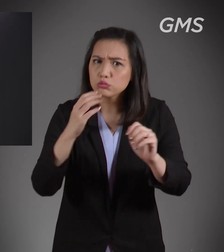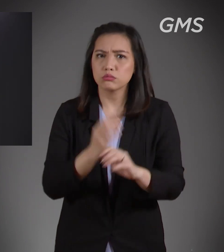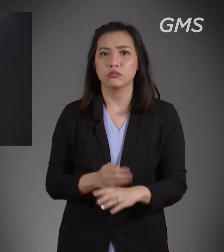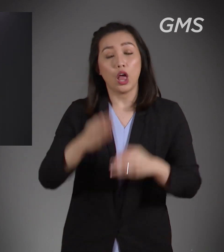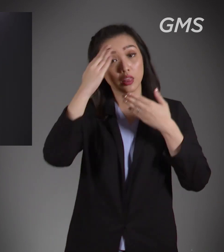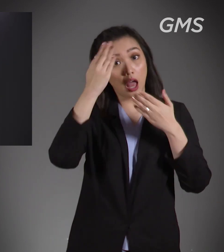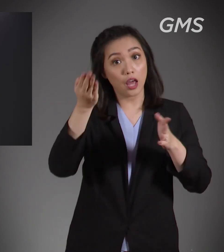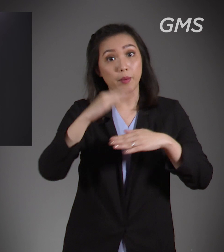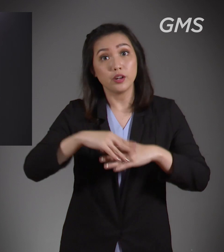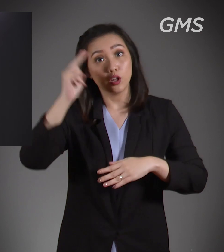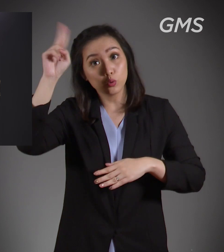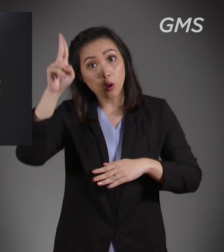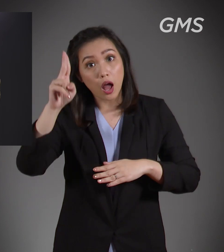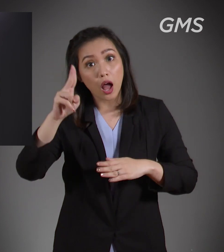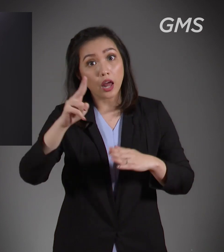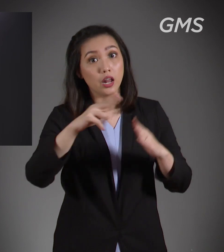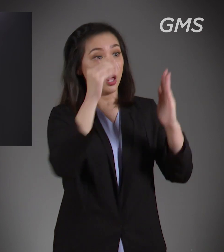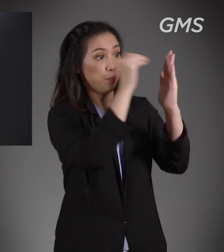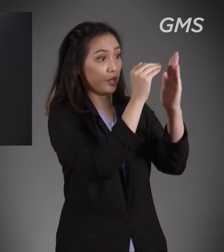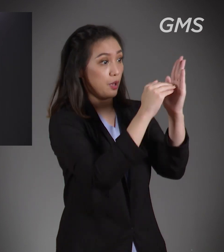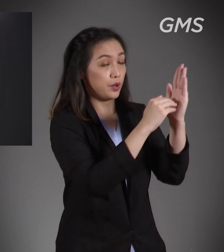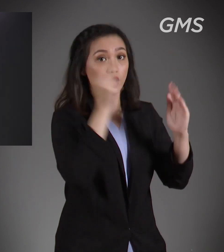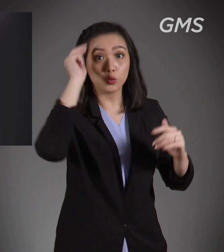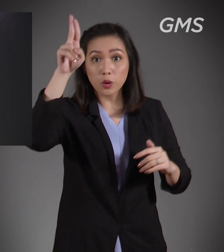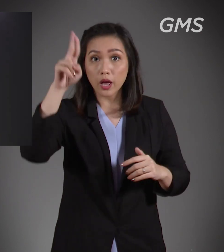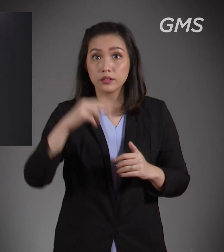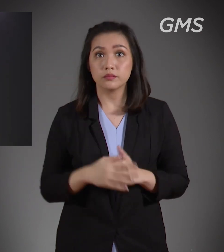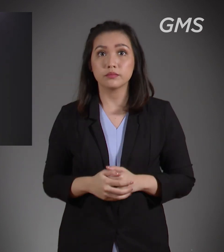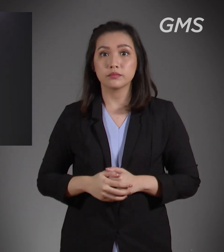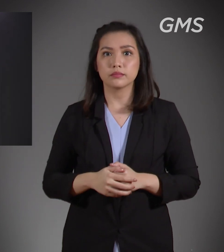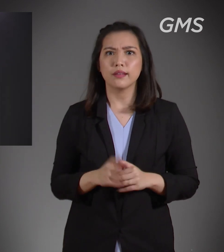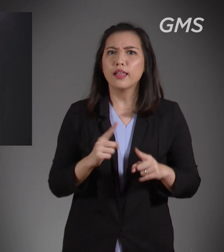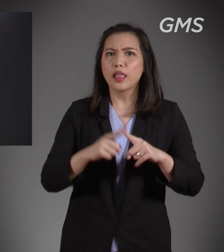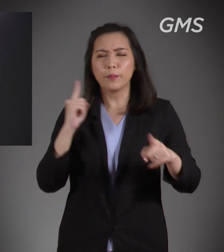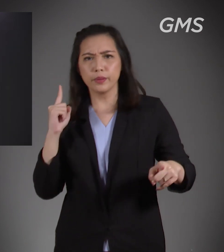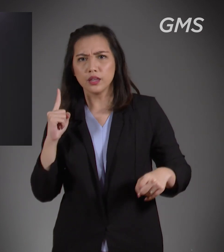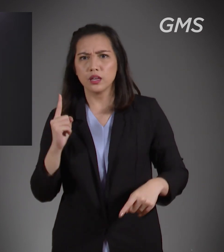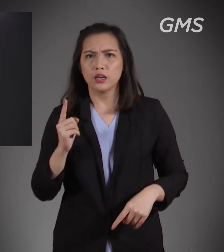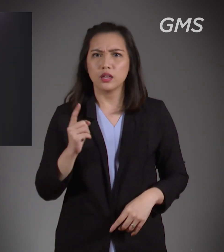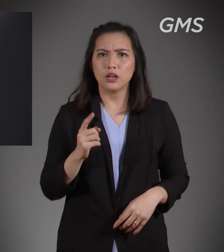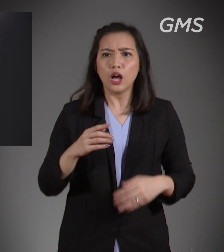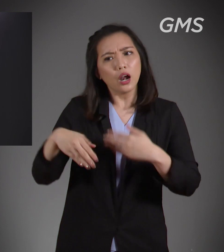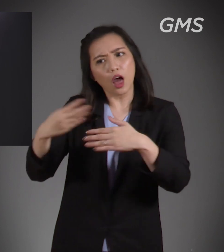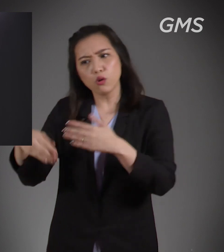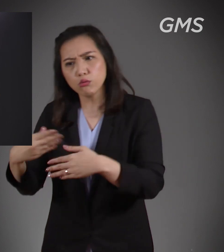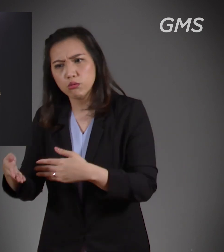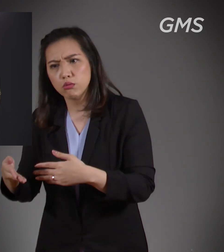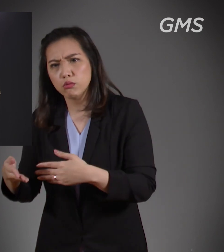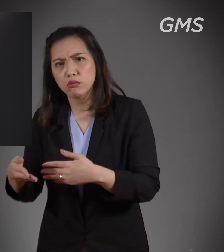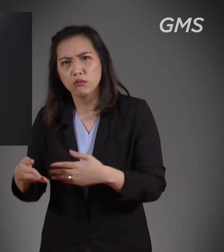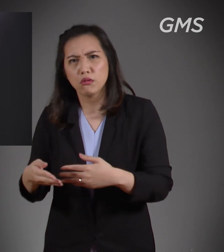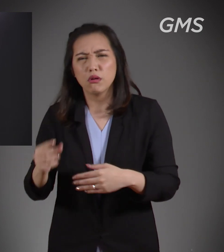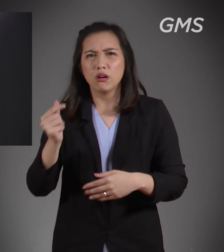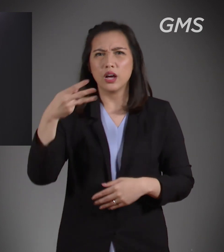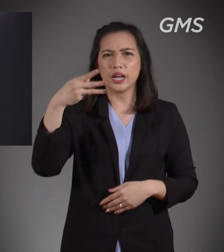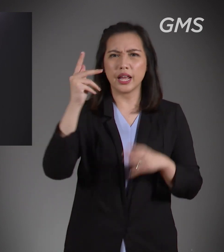pagari, dia berikan benteng-benteng. Bagus kan? Tapi itu gak garansi atau jaminan bahwa dia aman. Kita itu aman kalau dekat Tuhan,